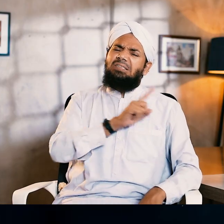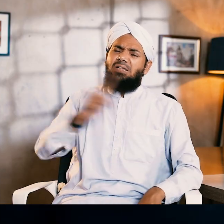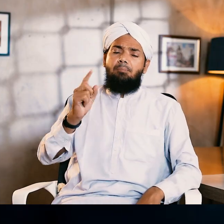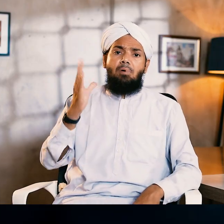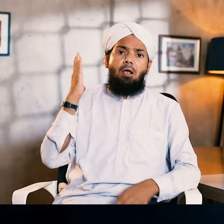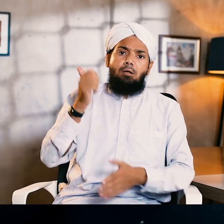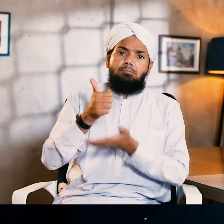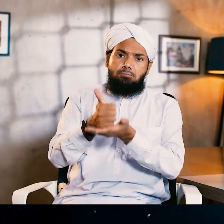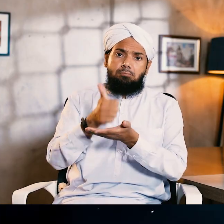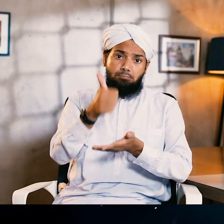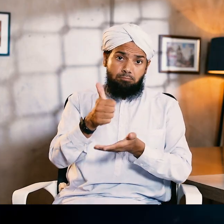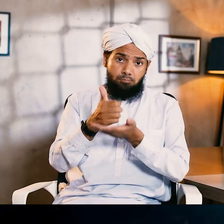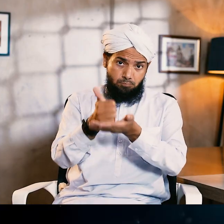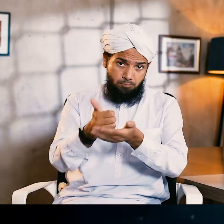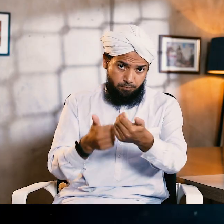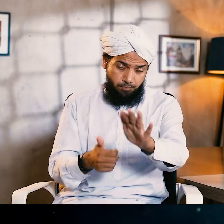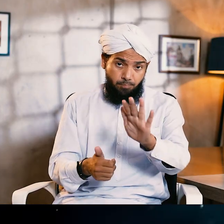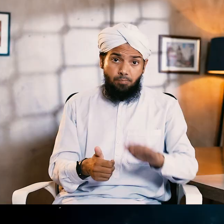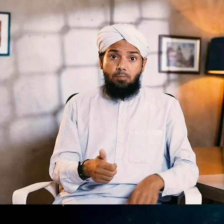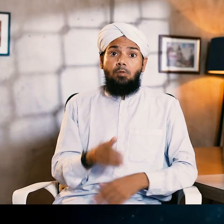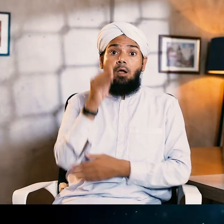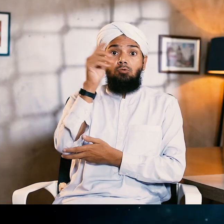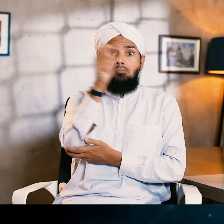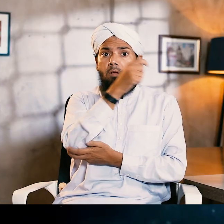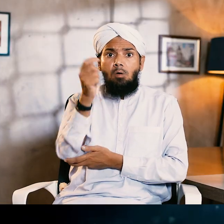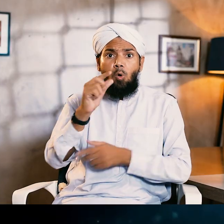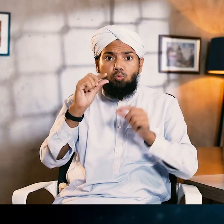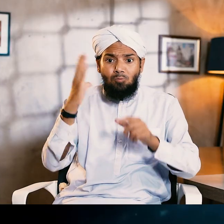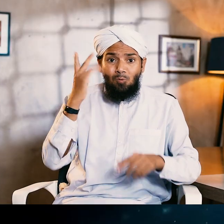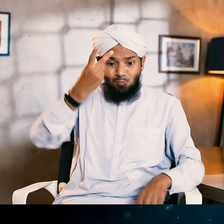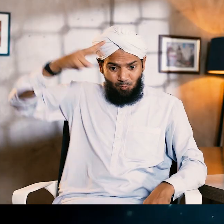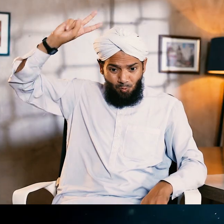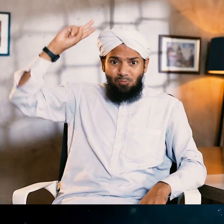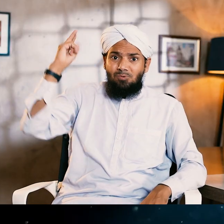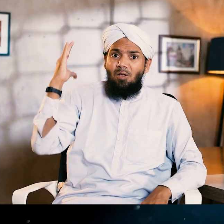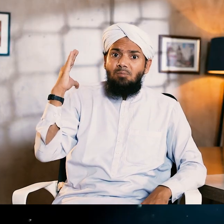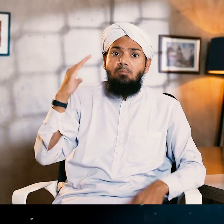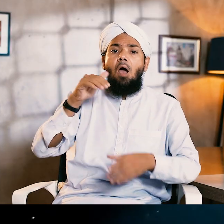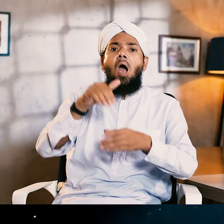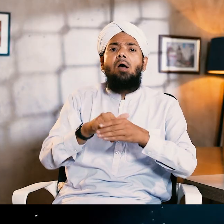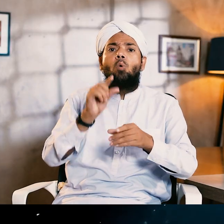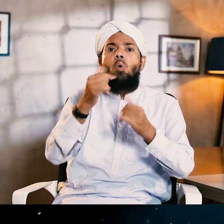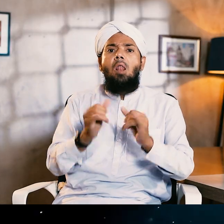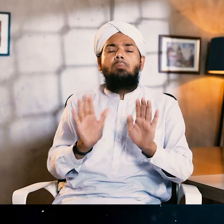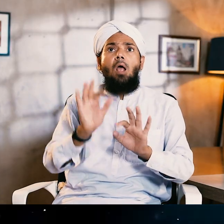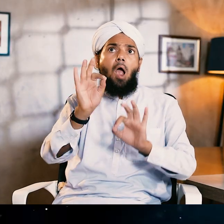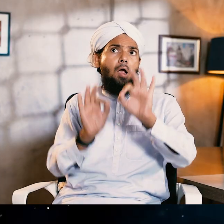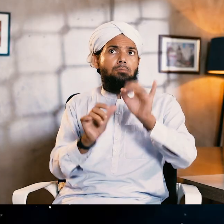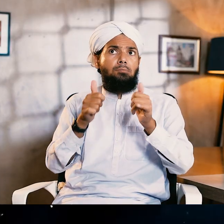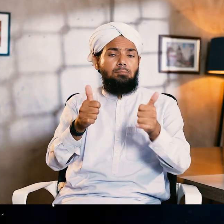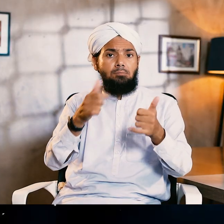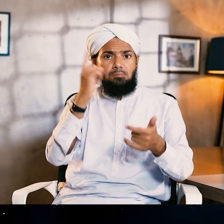ولادت منانے کی نیکی تو چھوٹی بھی نہیں ہے، بہت بڑی نیکی ہے، قرآن و حدیث کے پر عمل ہے، اگر اس میں کوئی غیر شرعی حرکت نہ ہو تو۔